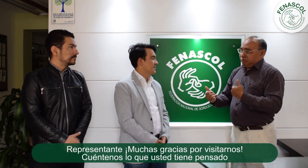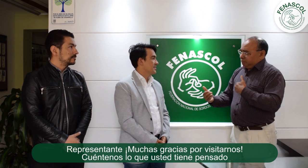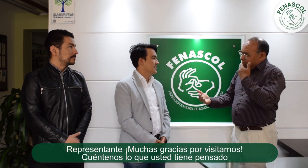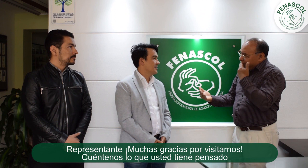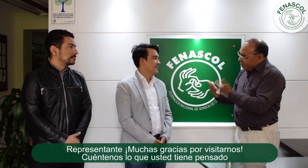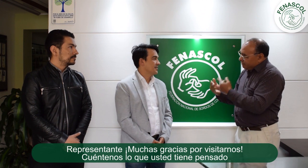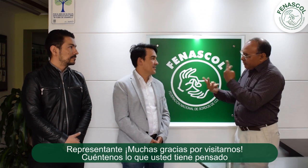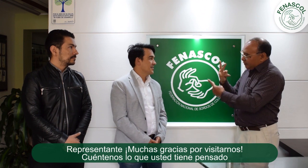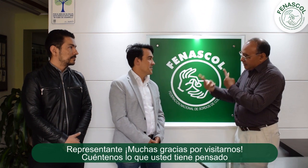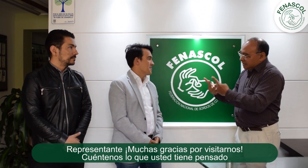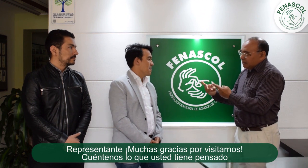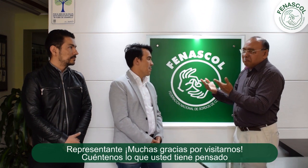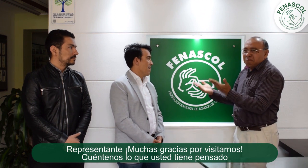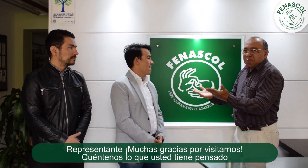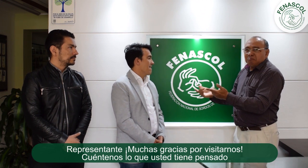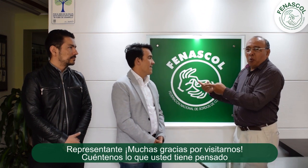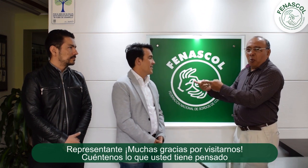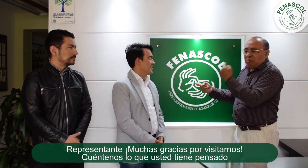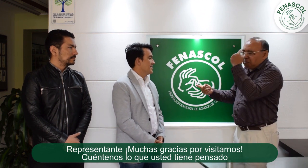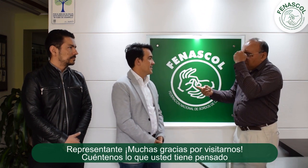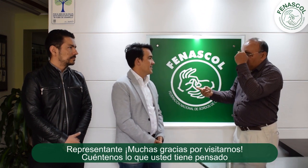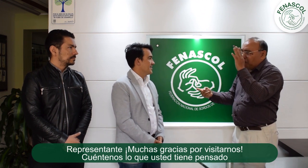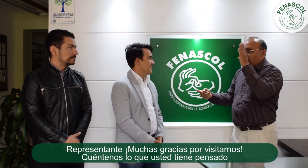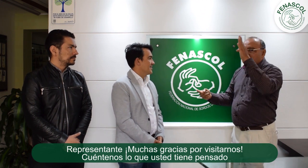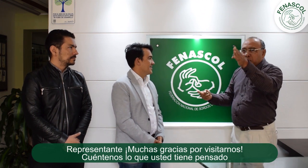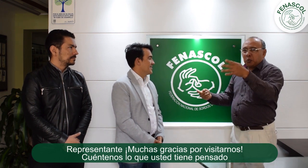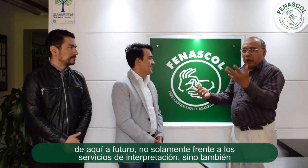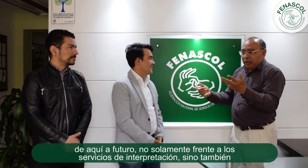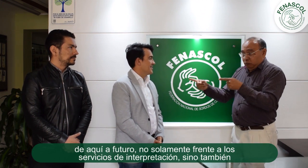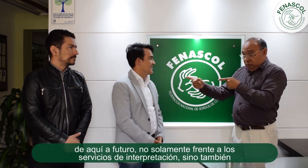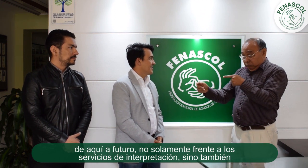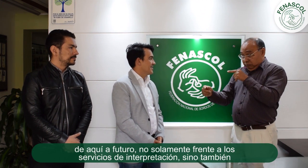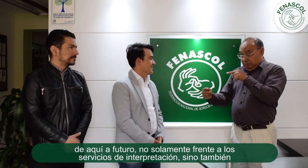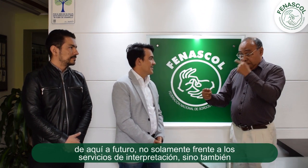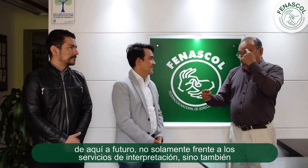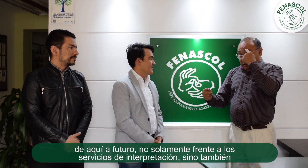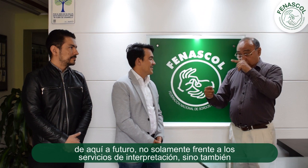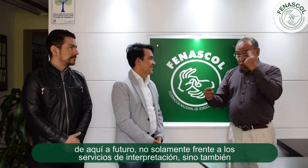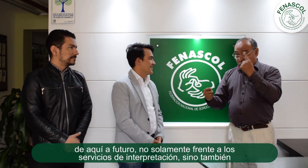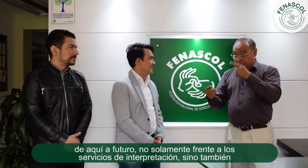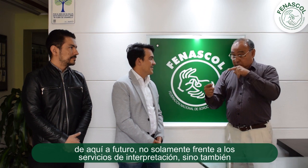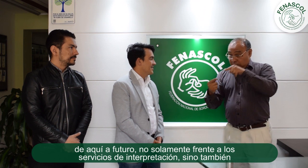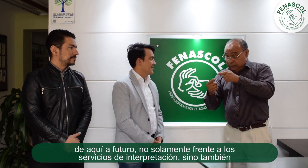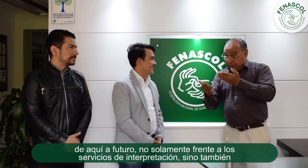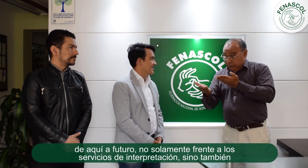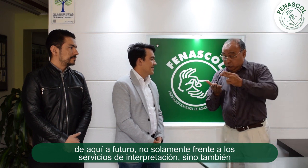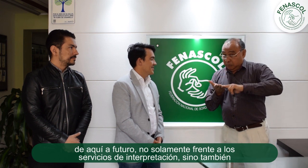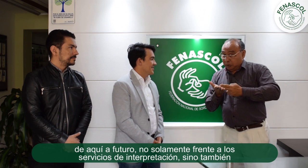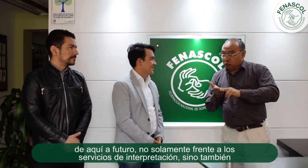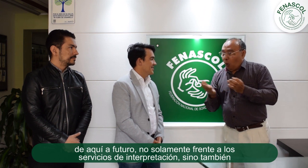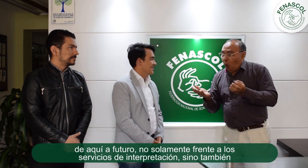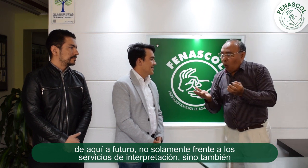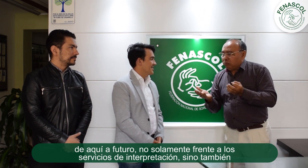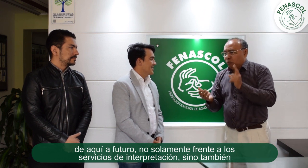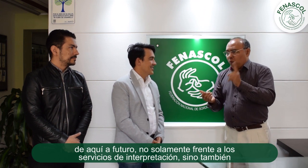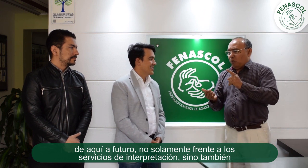Representante, muchas gracias por visitarnos. Cuéntenos lo que usted tiene pensado de aquí a futuro, no solamente frente a los servicios